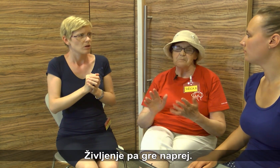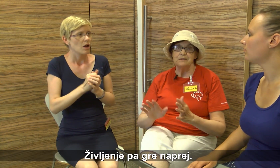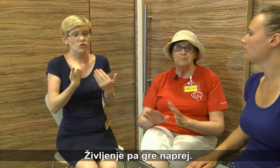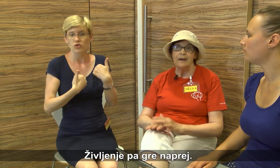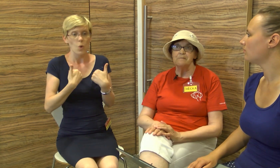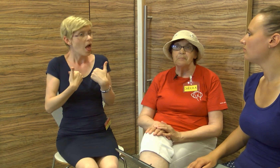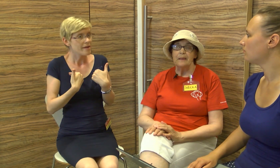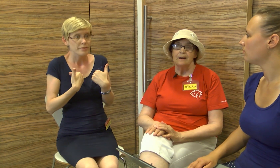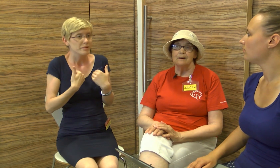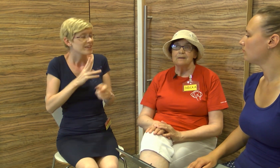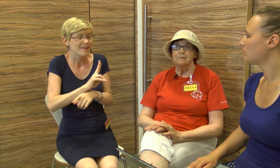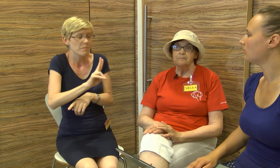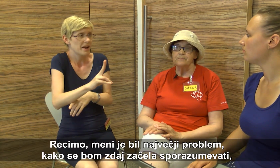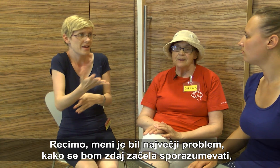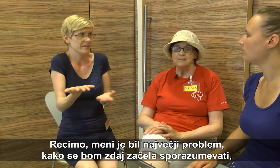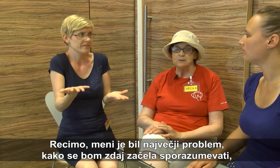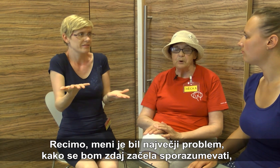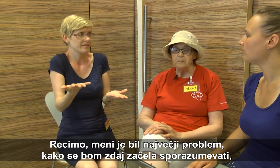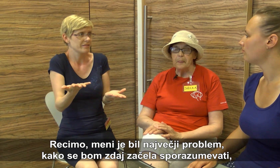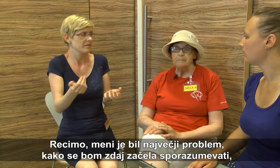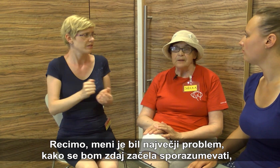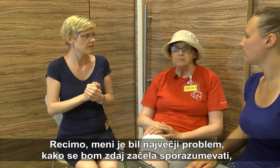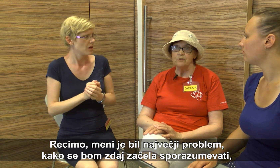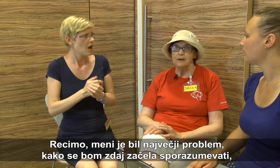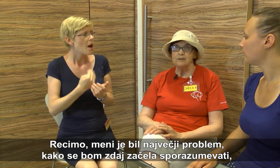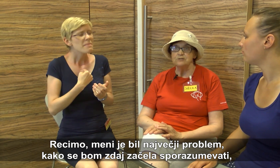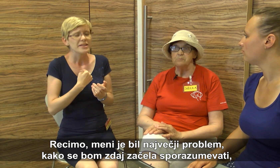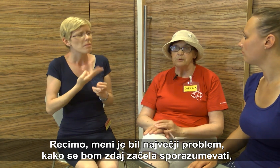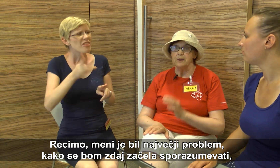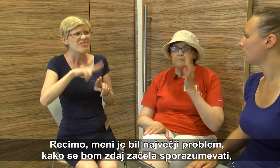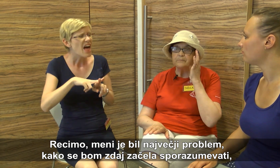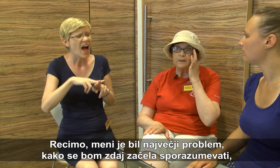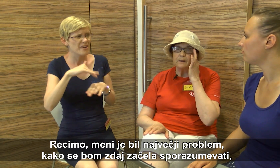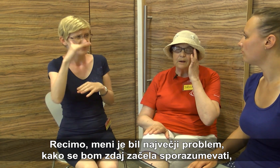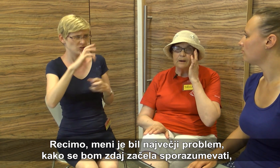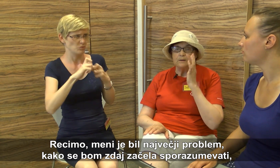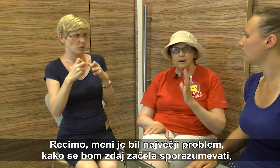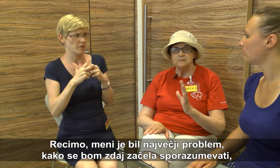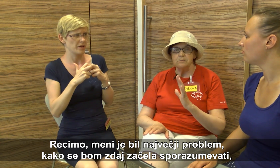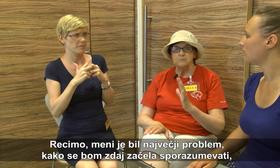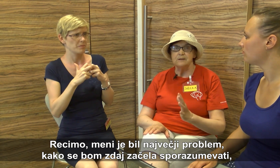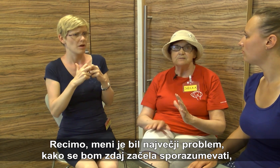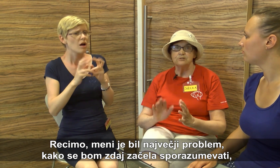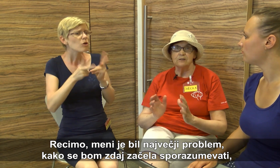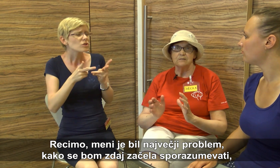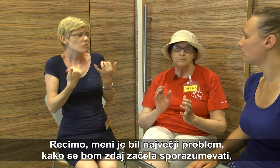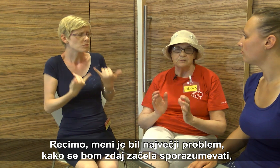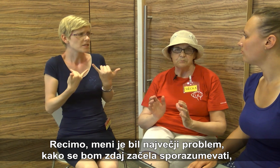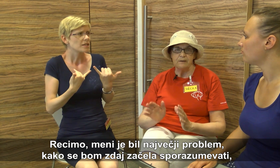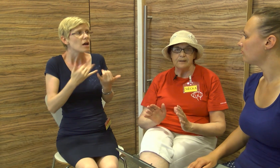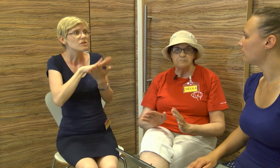življenje gre pa naprej. Recimo, meni je bil največji problem, kako se bom zdaj